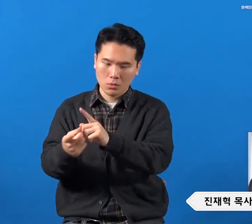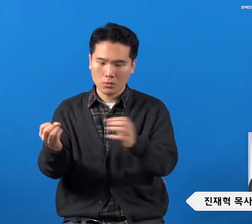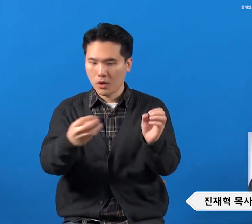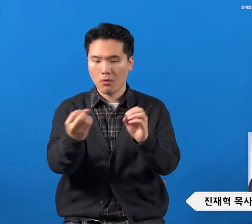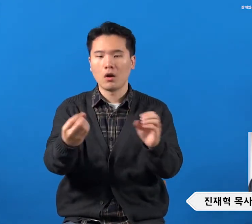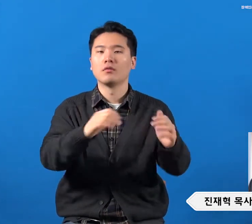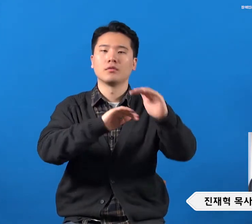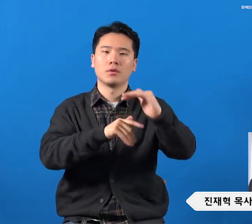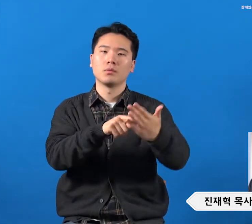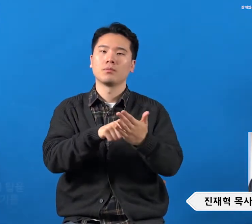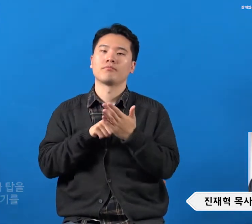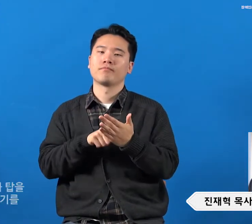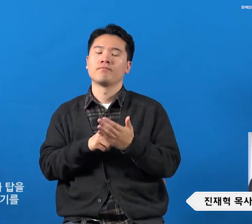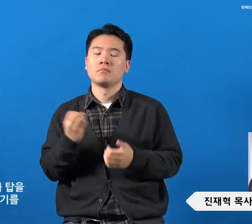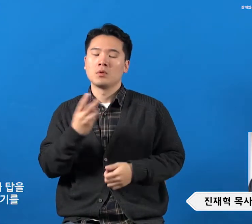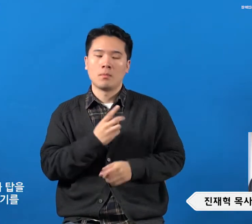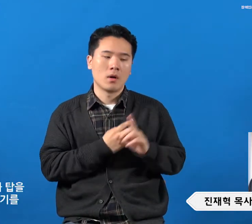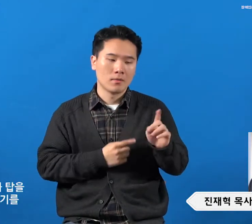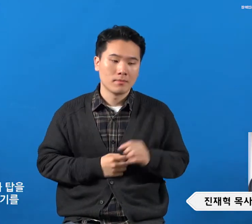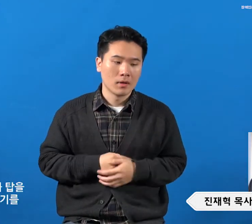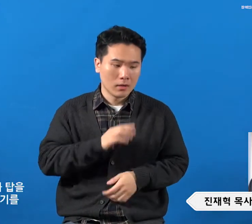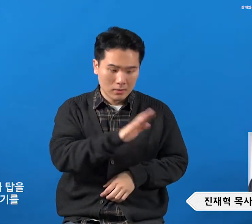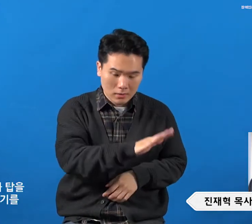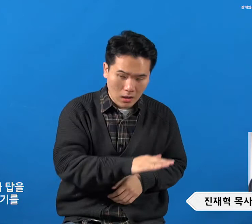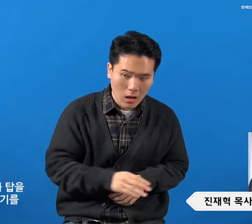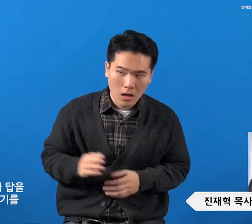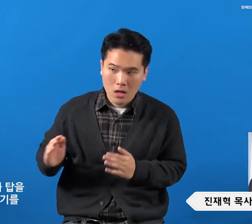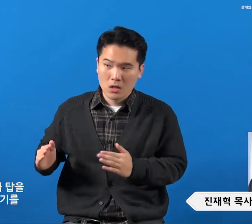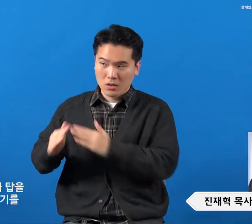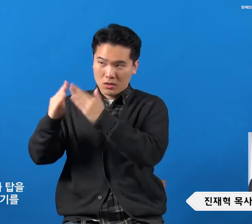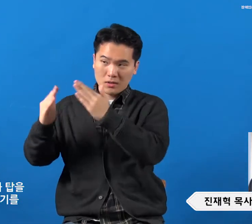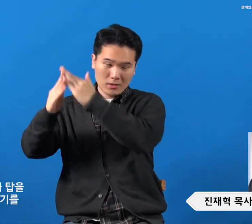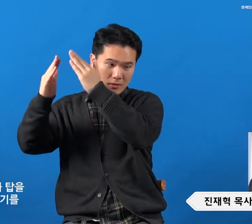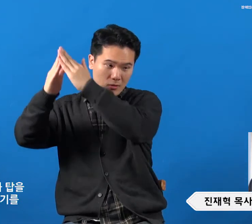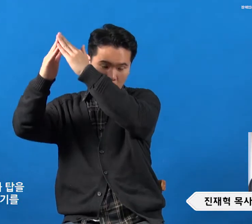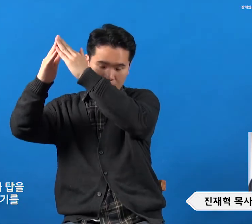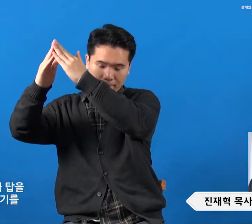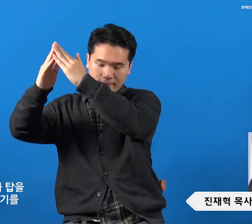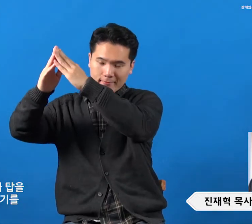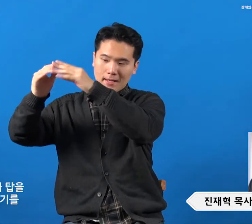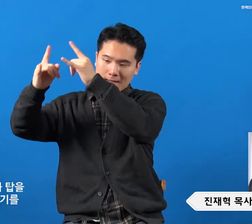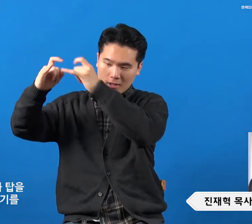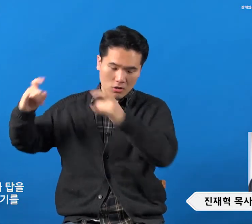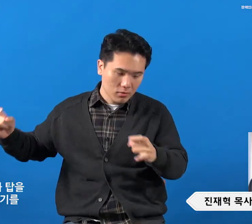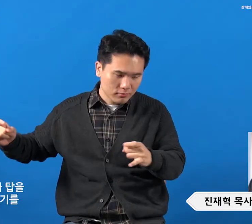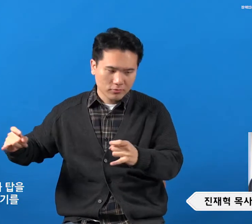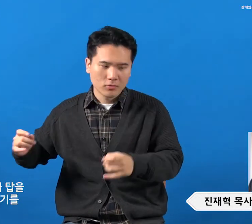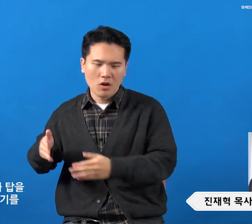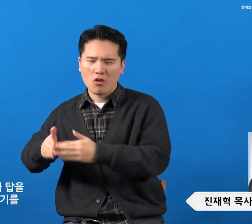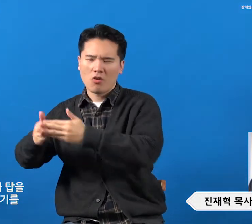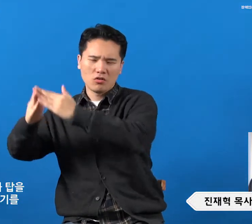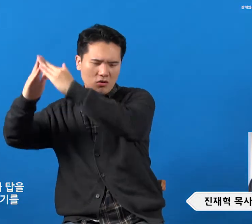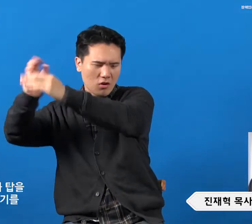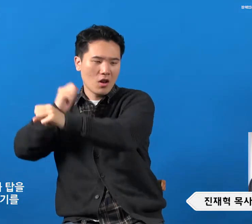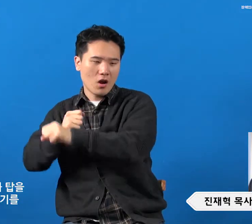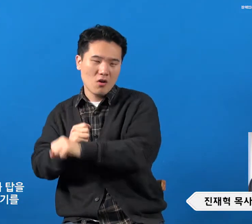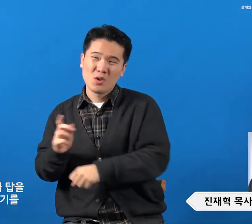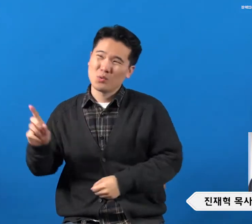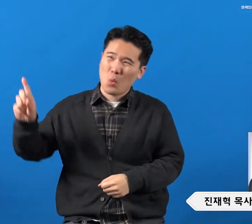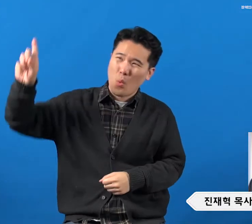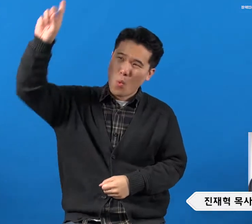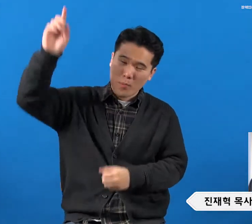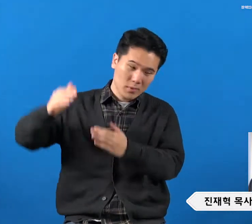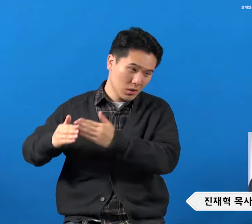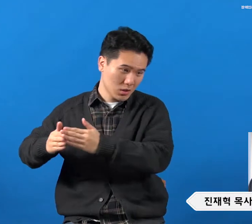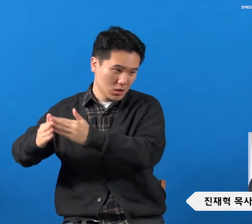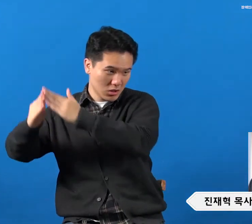이렇게 이야기합니다. 또 말하되 자 성읍과 탑을 건설하여 그 탑 꼭대기를 하늘에 닿게 하여